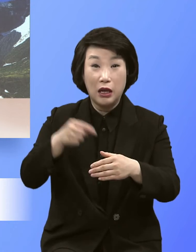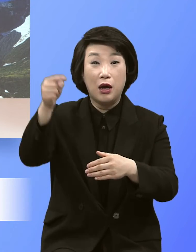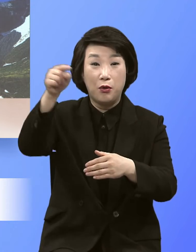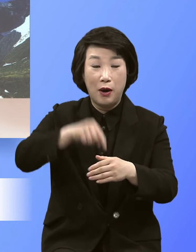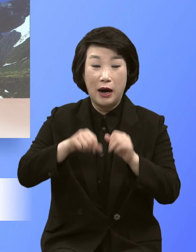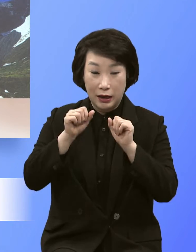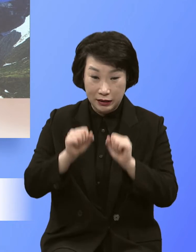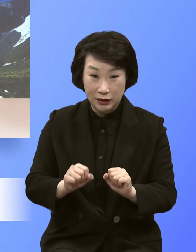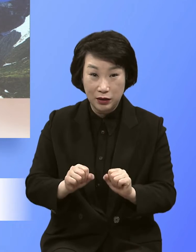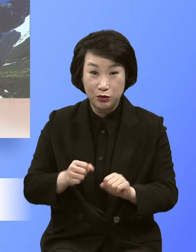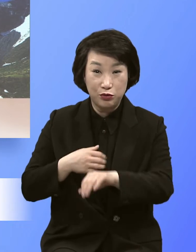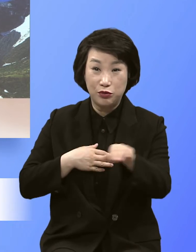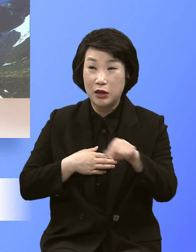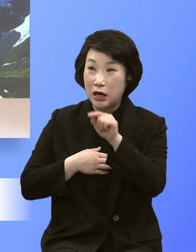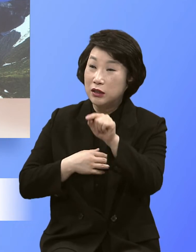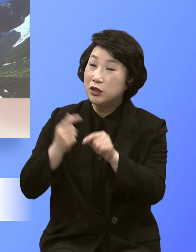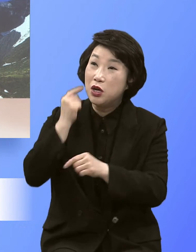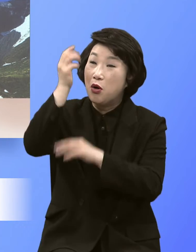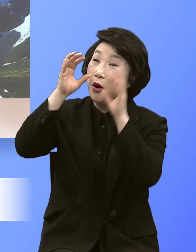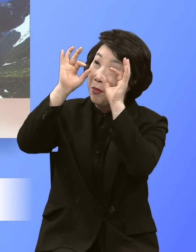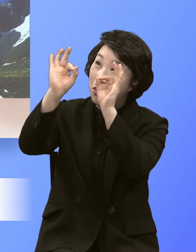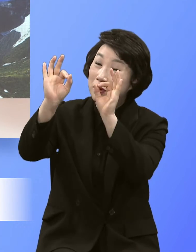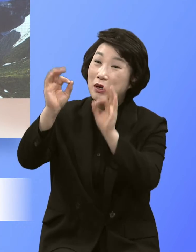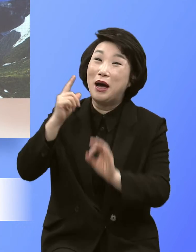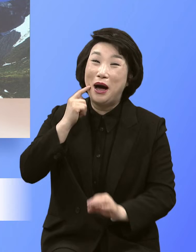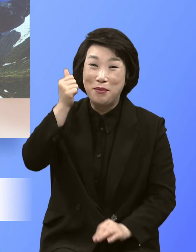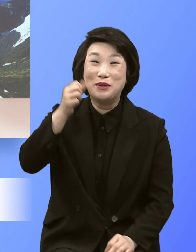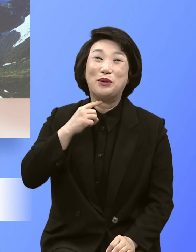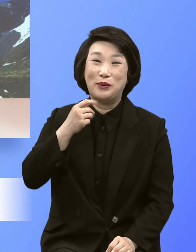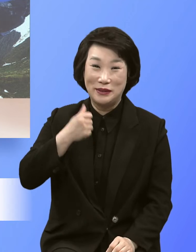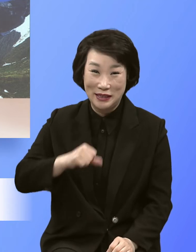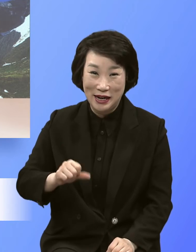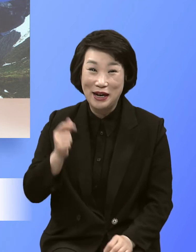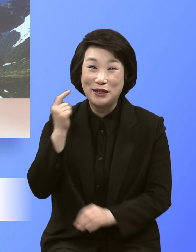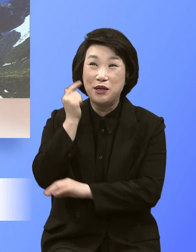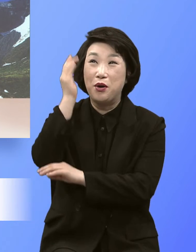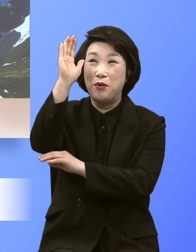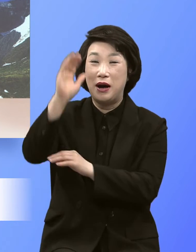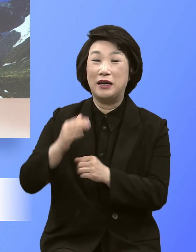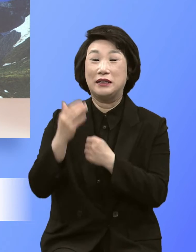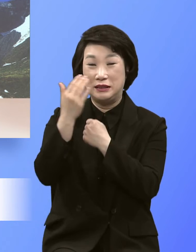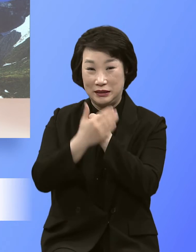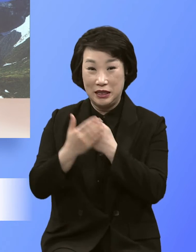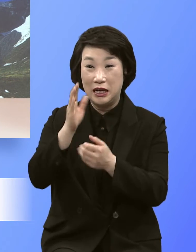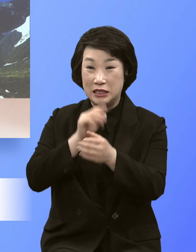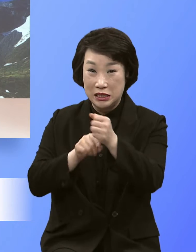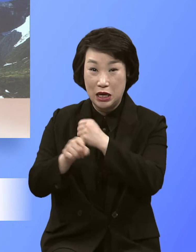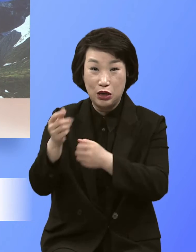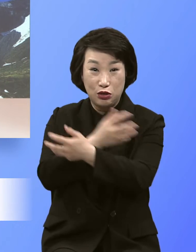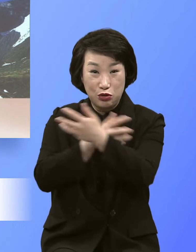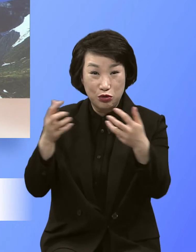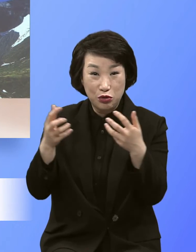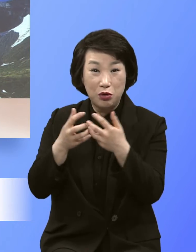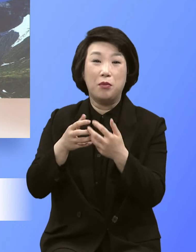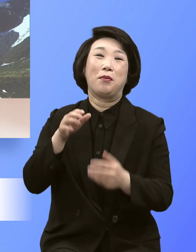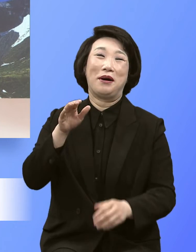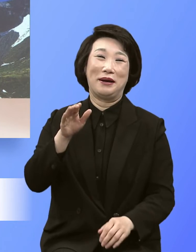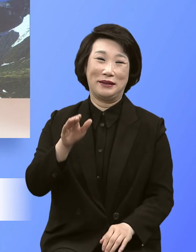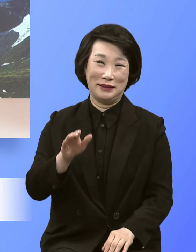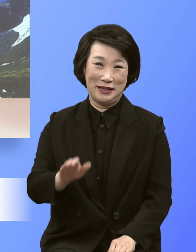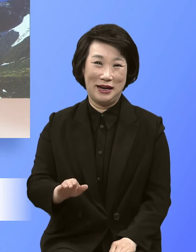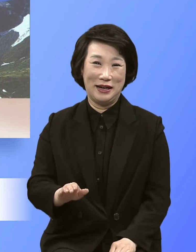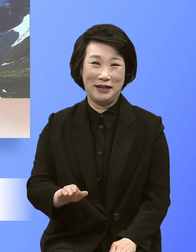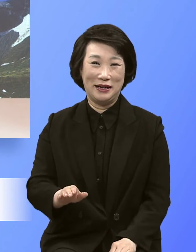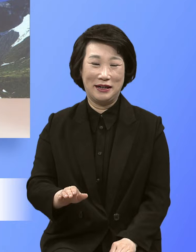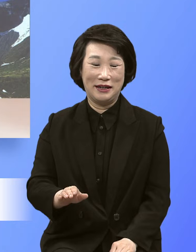가운데 거하심에 우리가 그의 영광을 보니 아버지의 독생자의 영광이요 은혜와